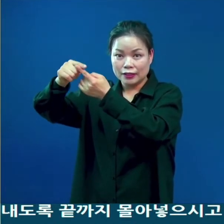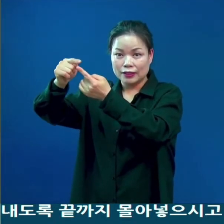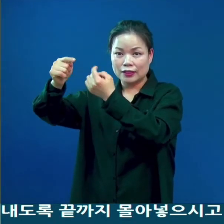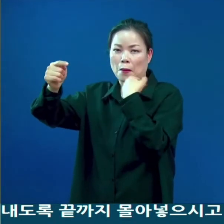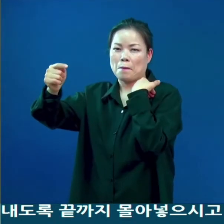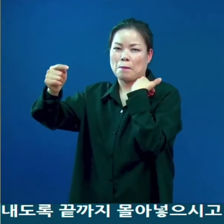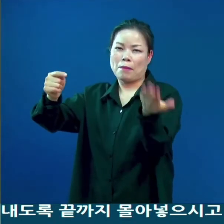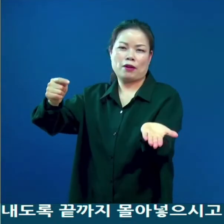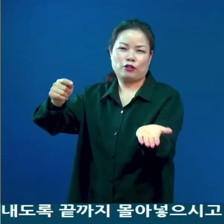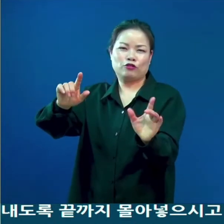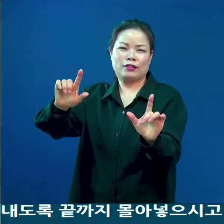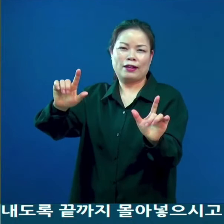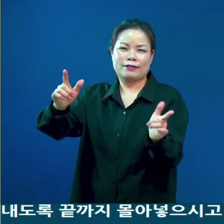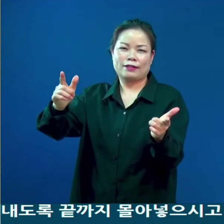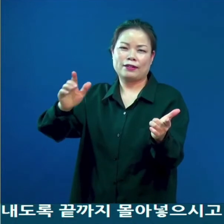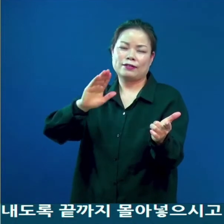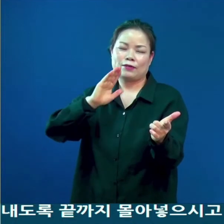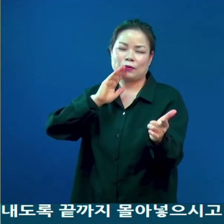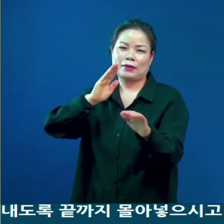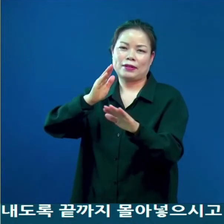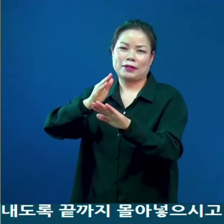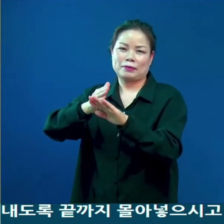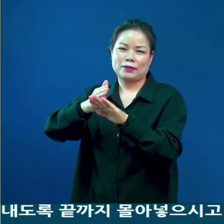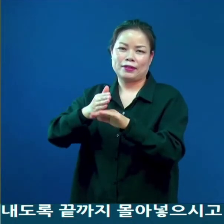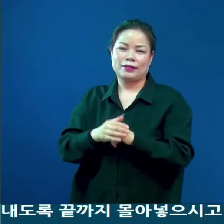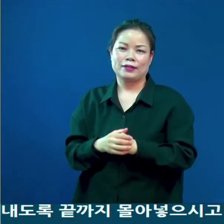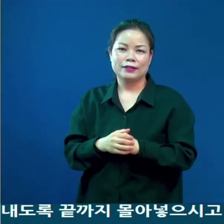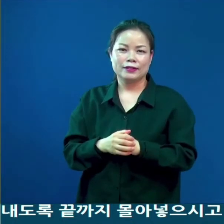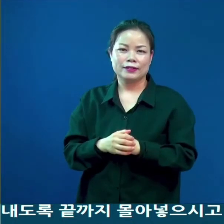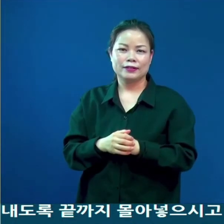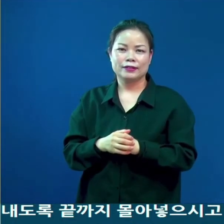두지 않으신 거, 이게 정말 감사한 거예요.